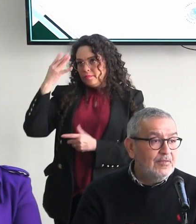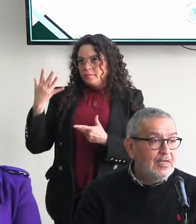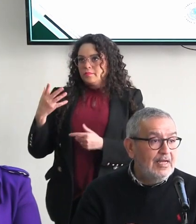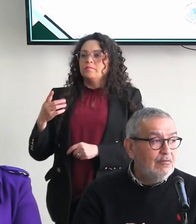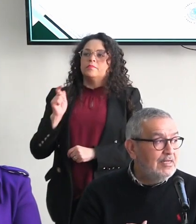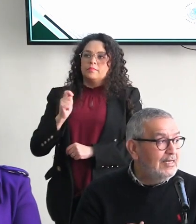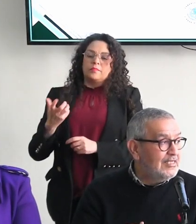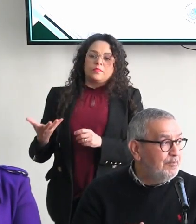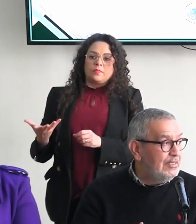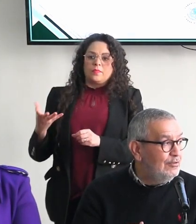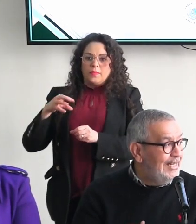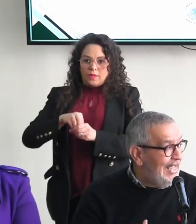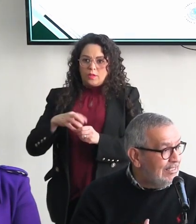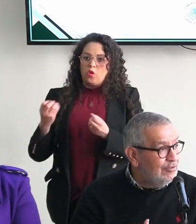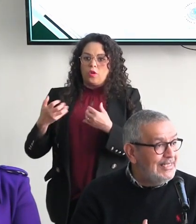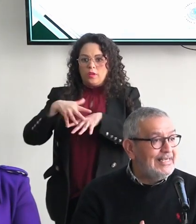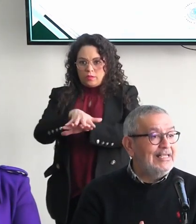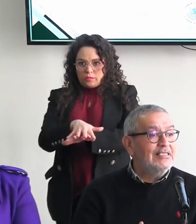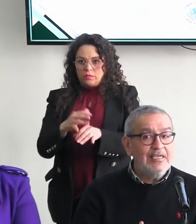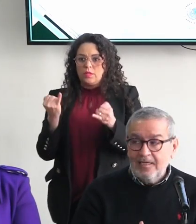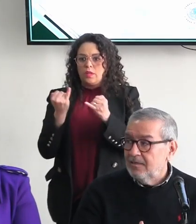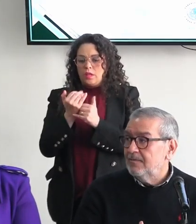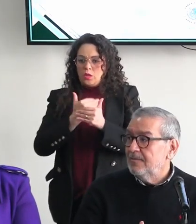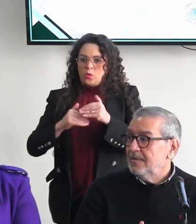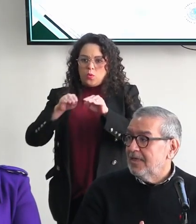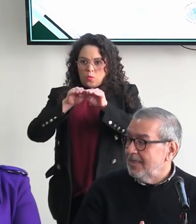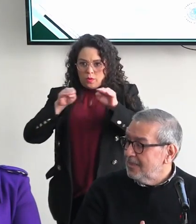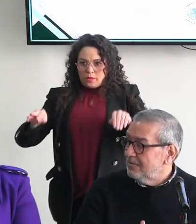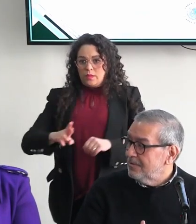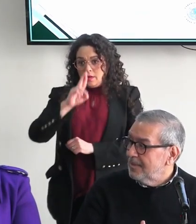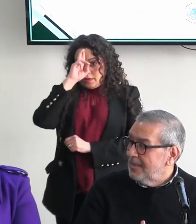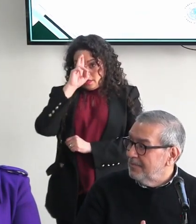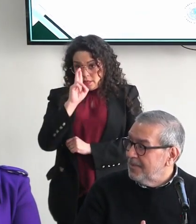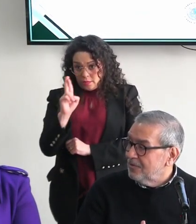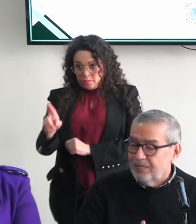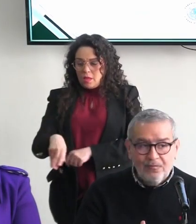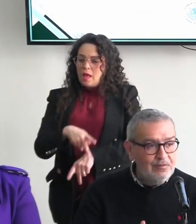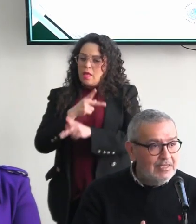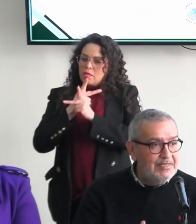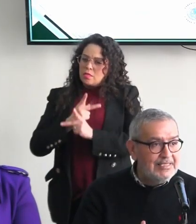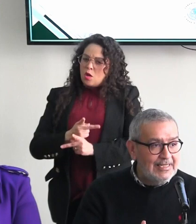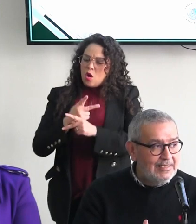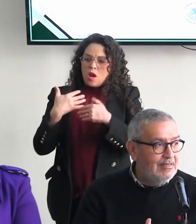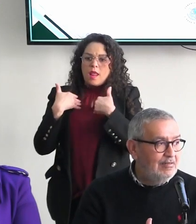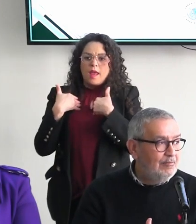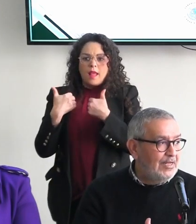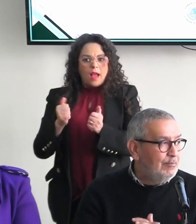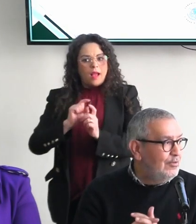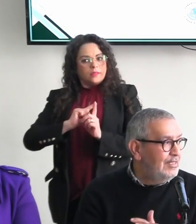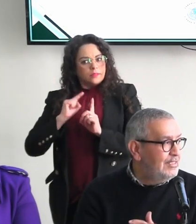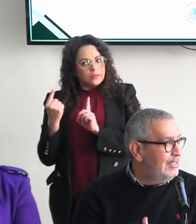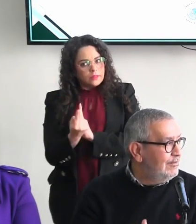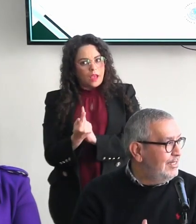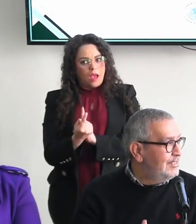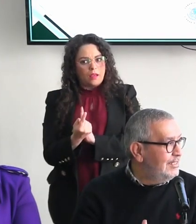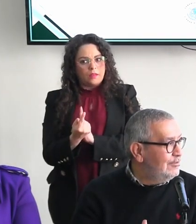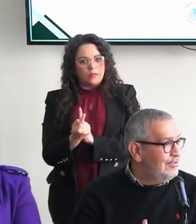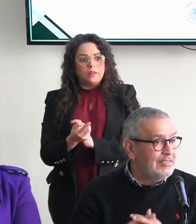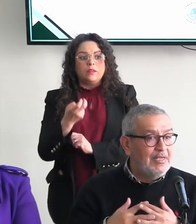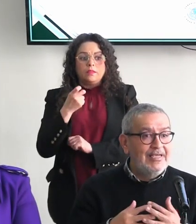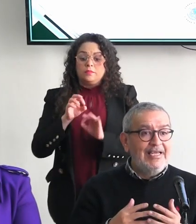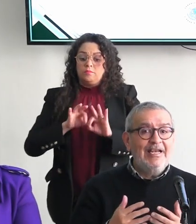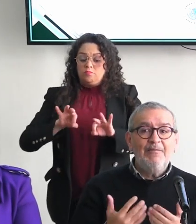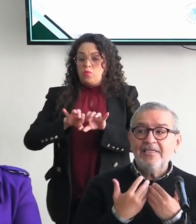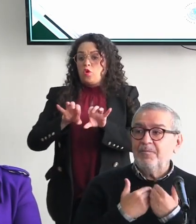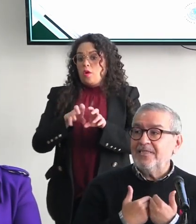inclusión, la igualdad, el respeto, la tolerancia, que es un elemento fundamental para poder desarrollar estas